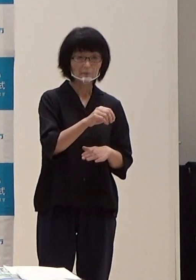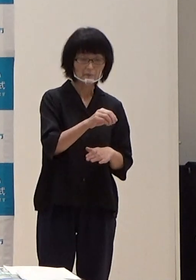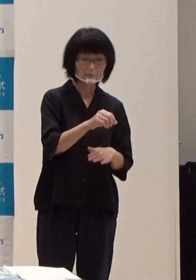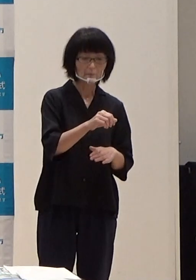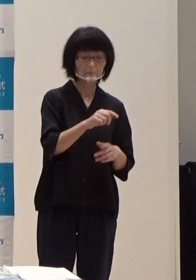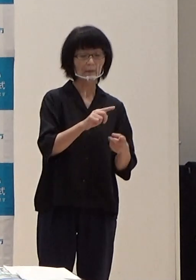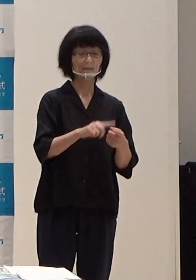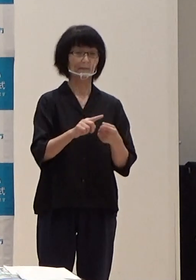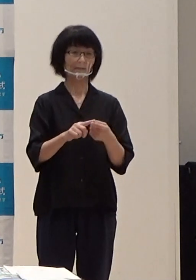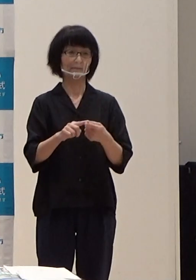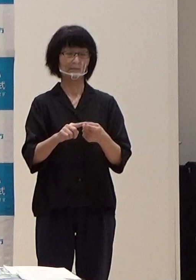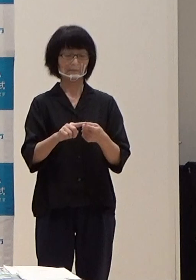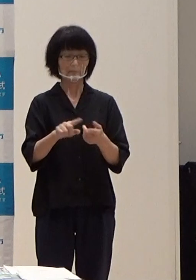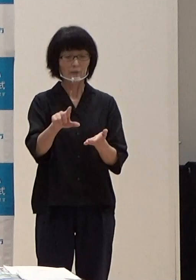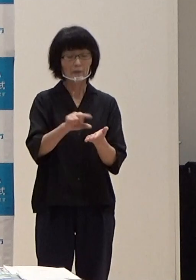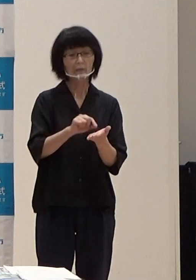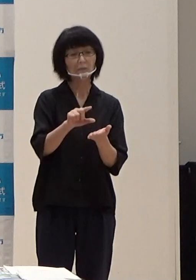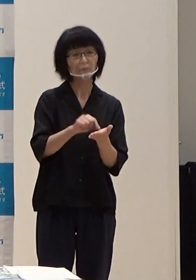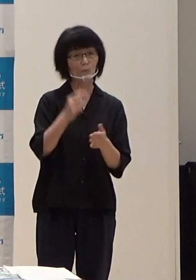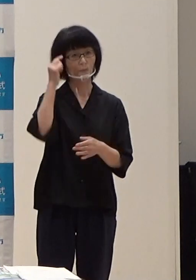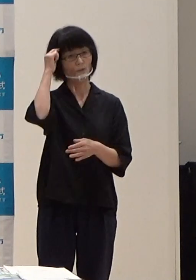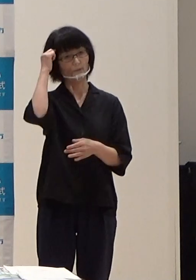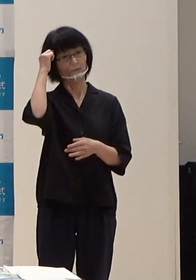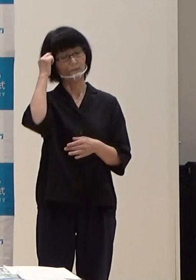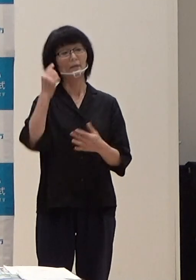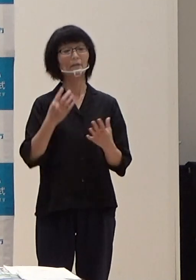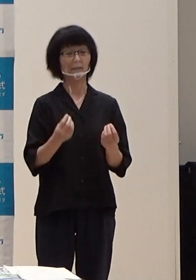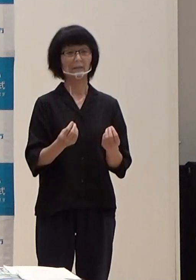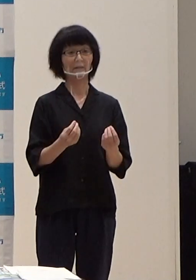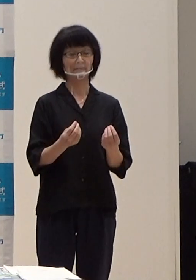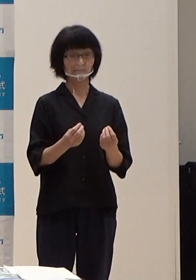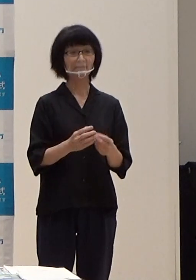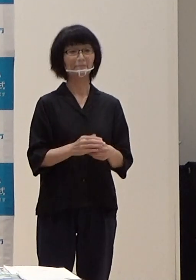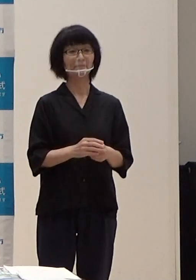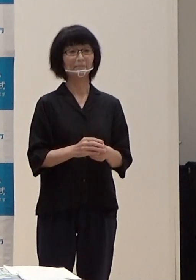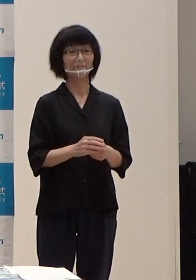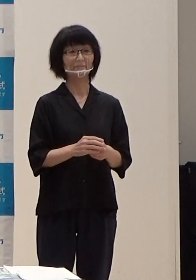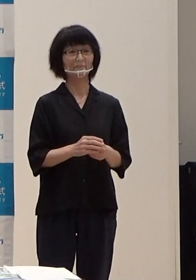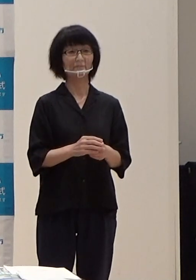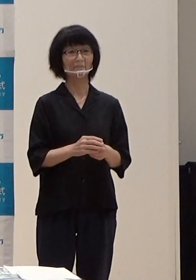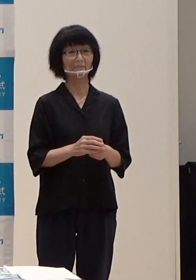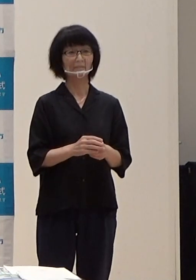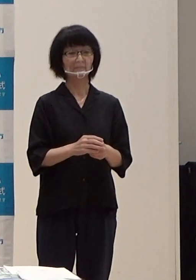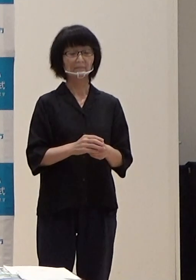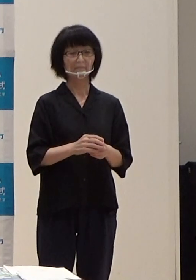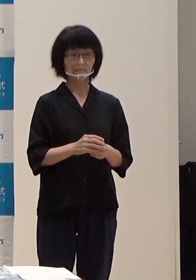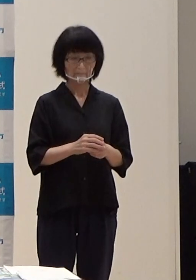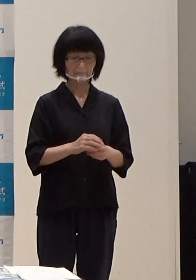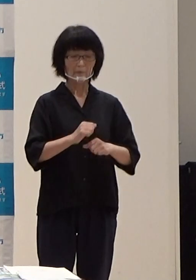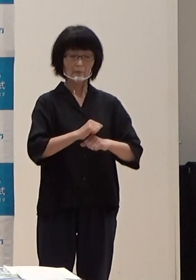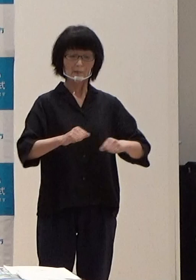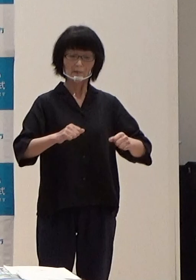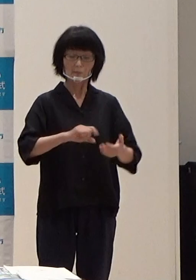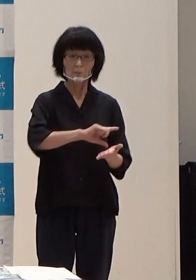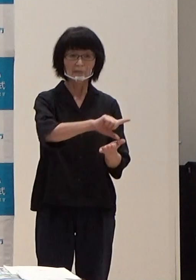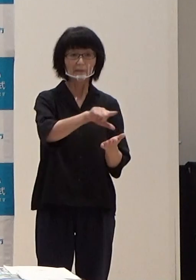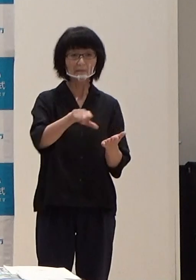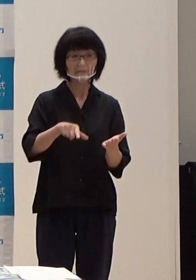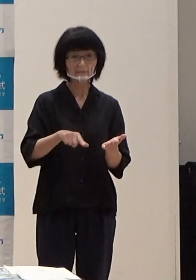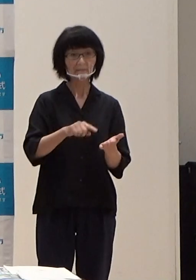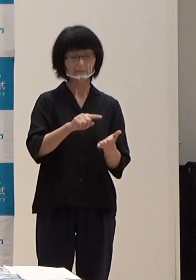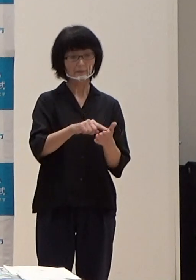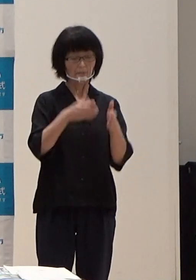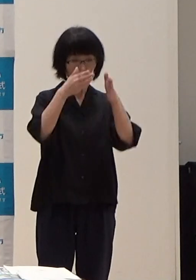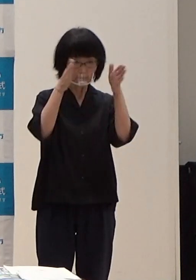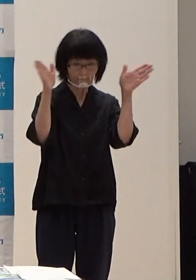用ということを考えましたが、それ以上に高齢市だけ見るんじゃなくて広域的に俯瞰していこうというものでございます